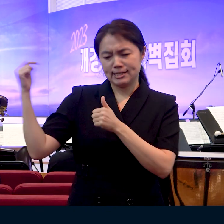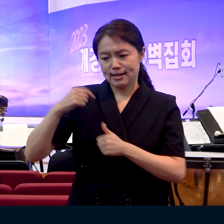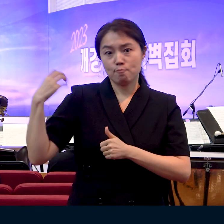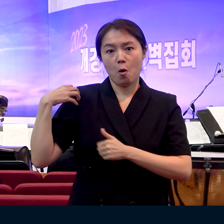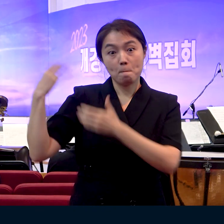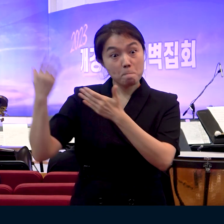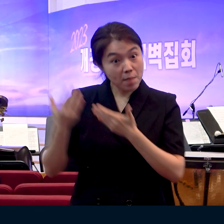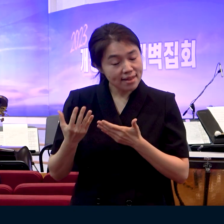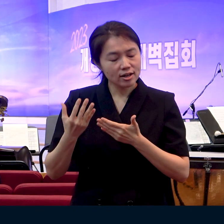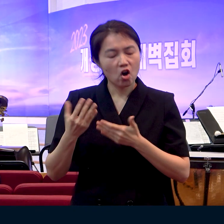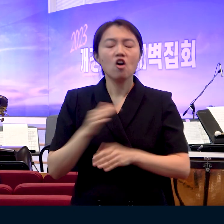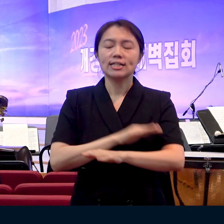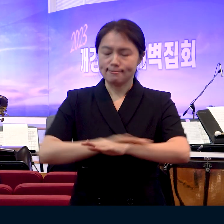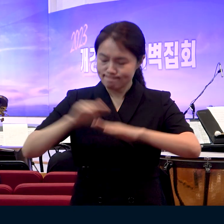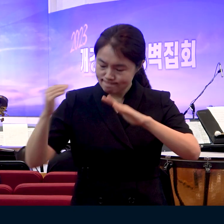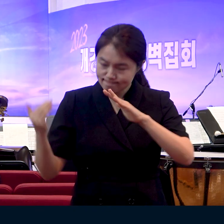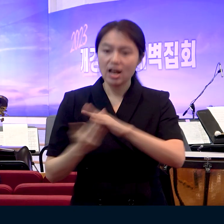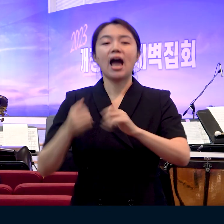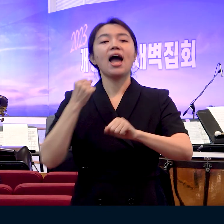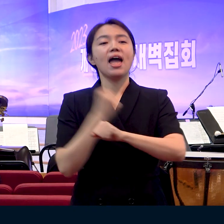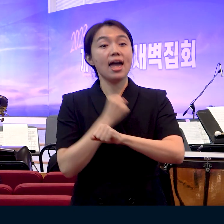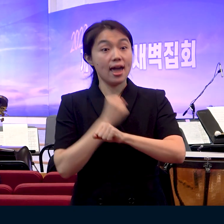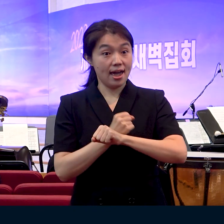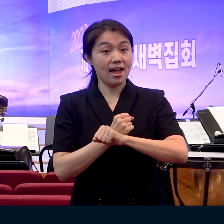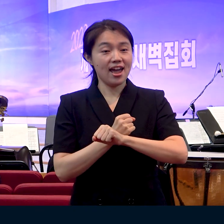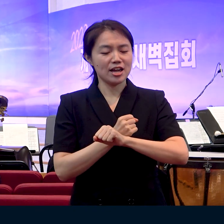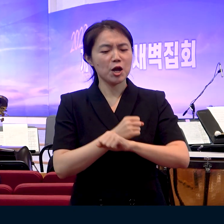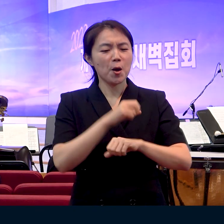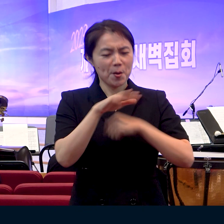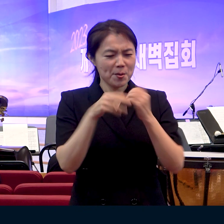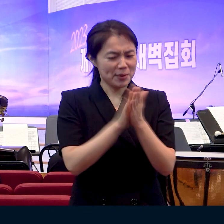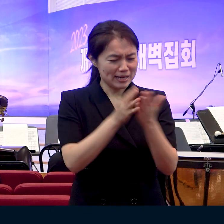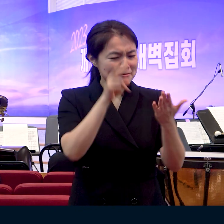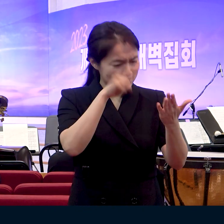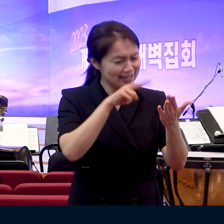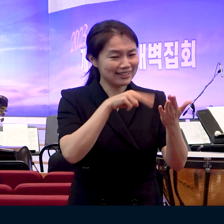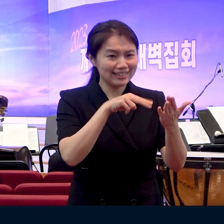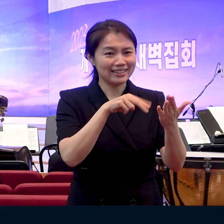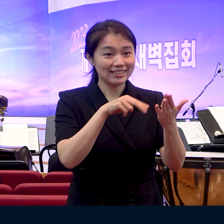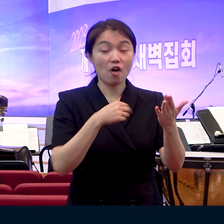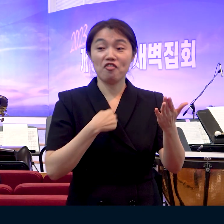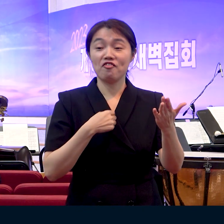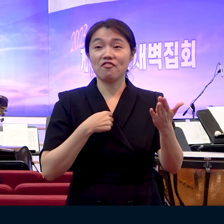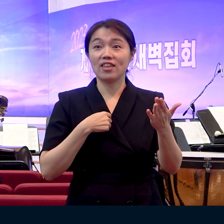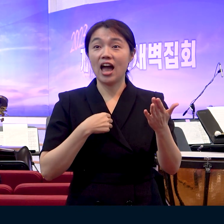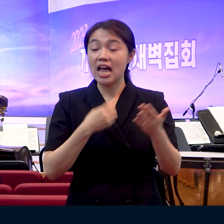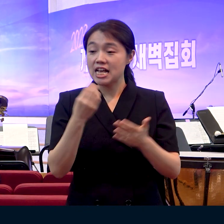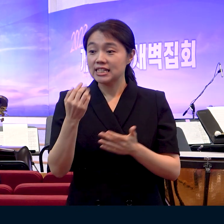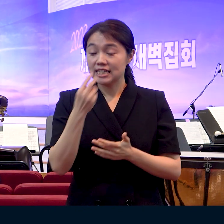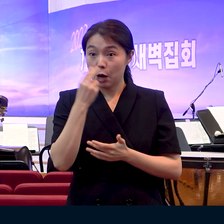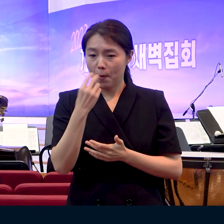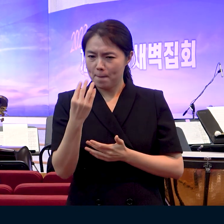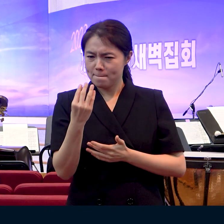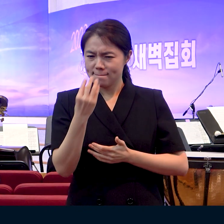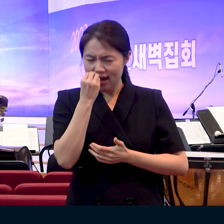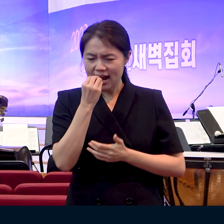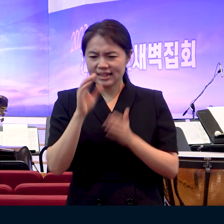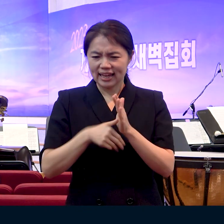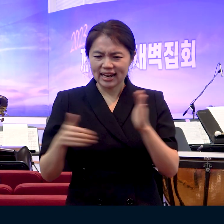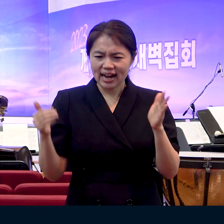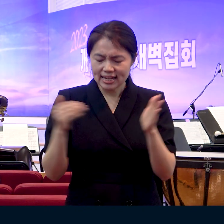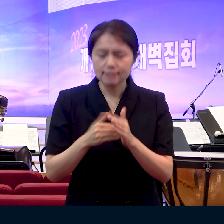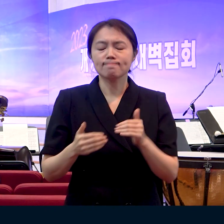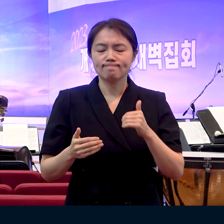감당하겠다라고 하는 이 말씀을 읽으면서 내 생명 다할 때까지 하나님 나라를 위해 받은 그 사명을